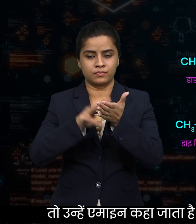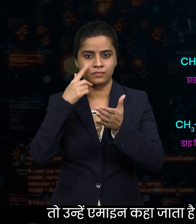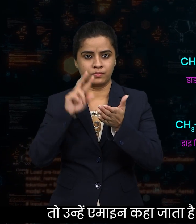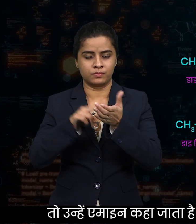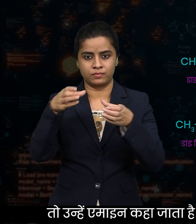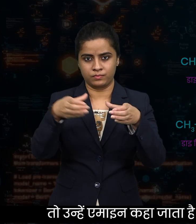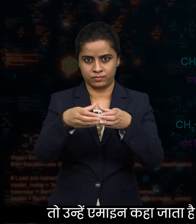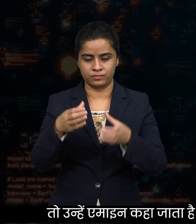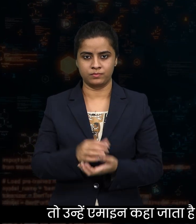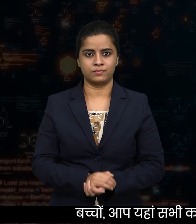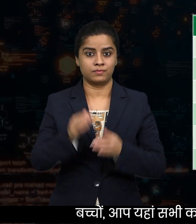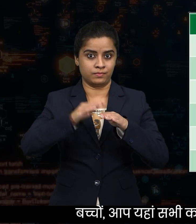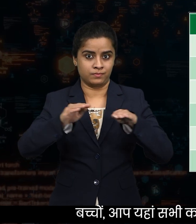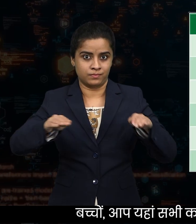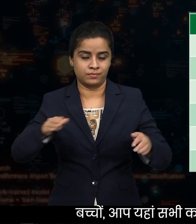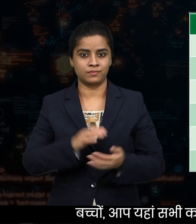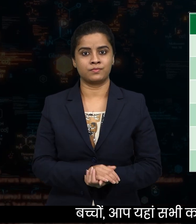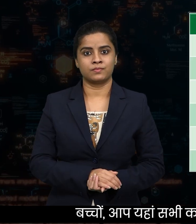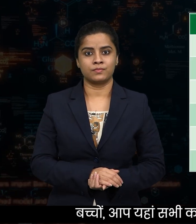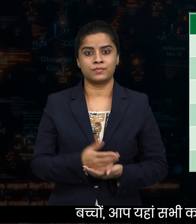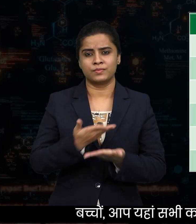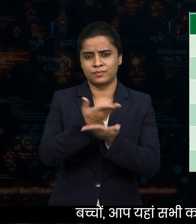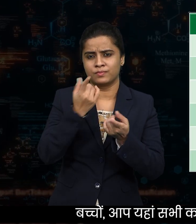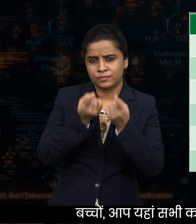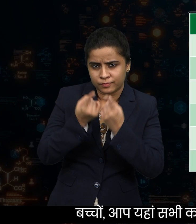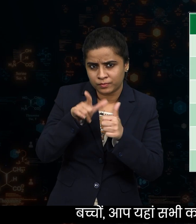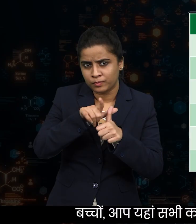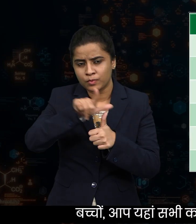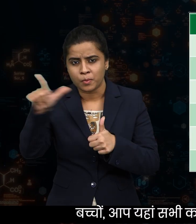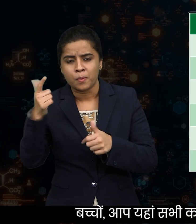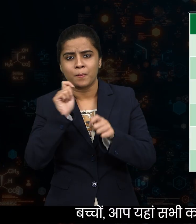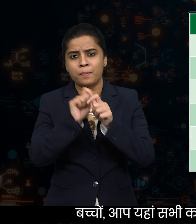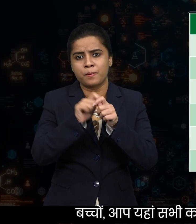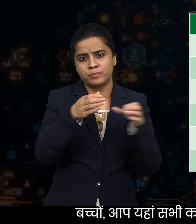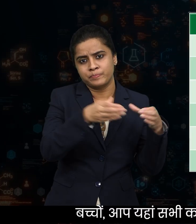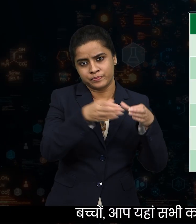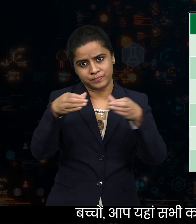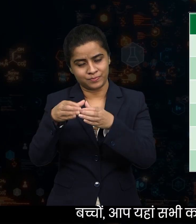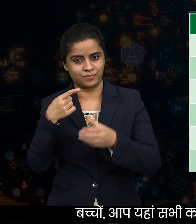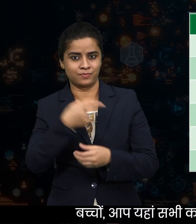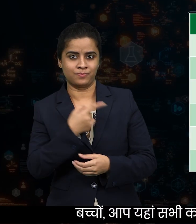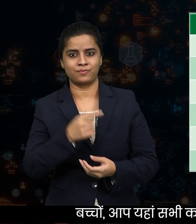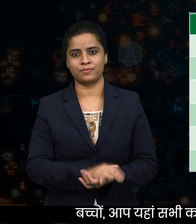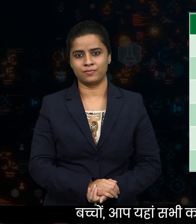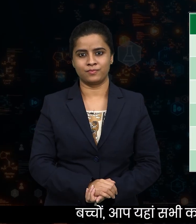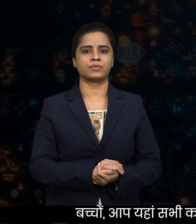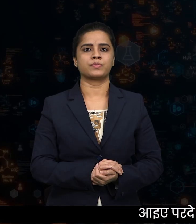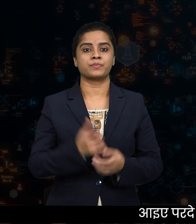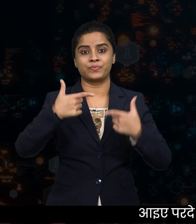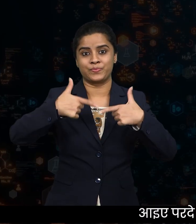है। बच्चों, आप यहाँ सभी कार्यात्मक समूहों की जांच कर सकते हैं। आइए